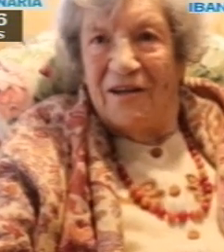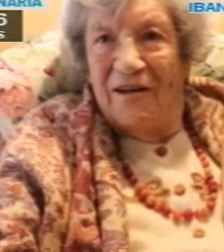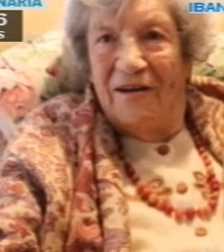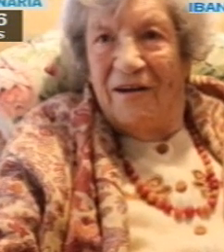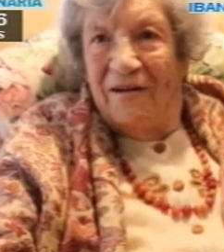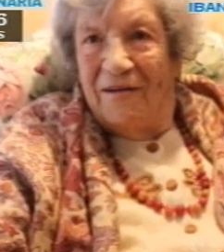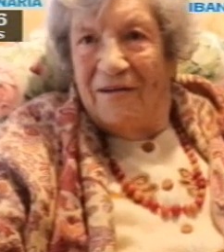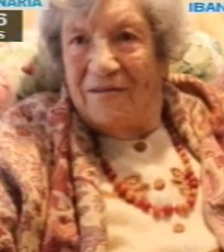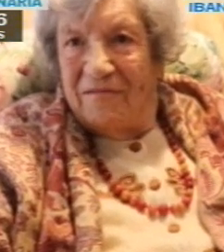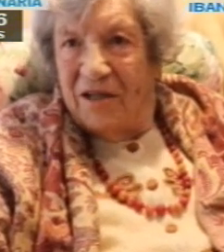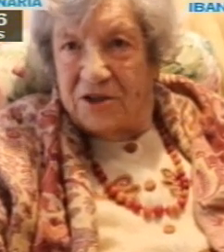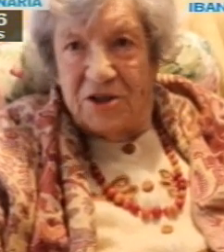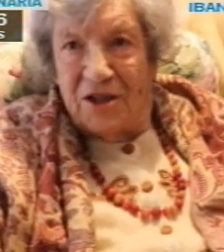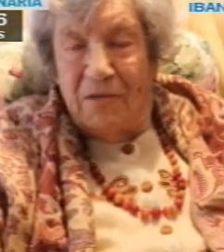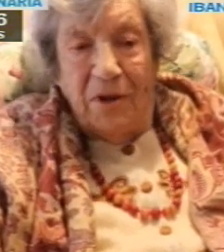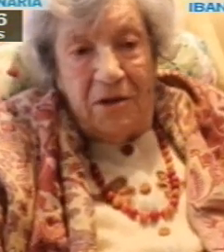anni.